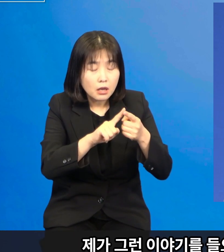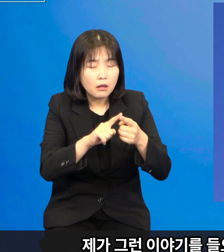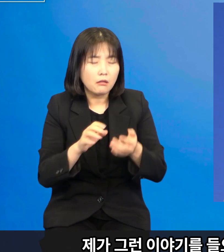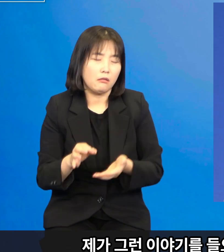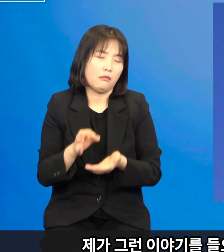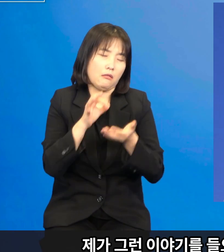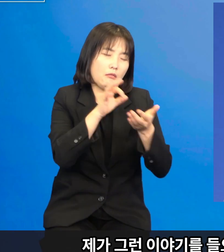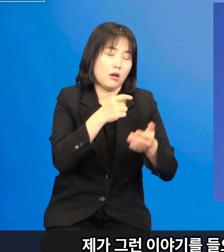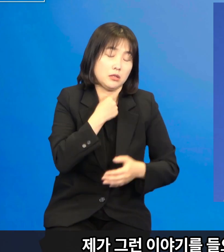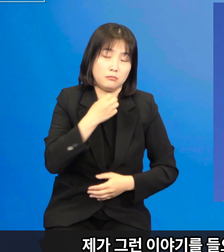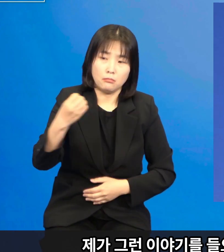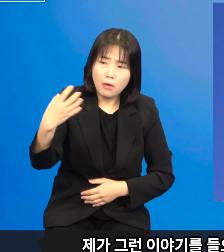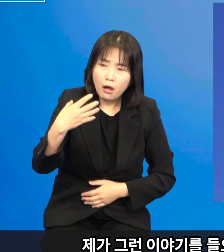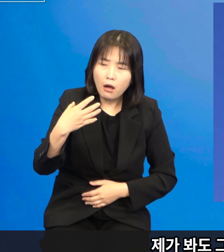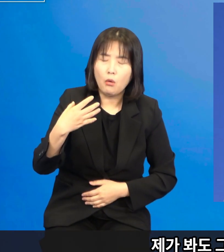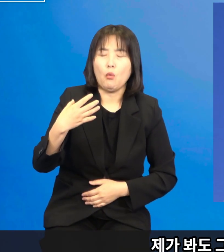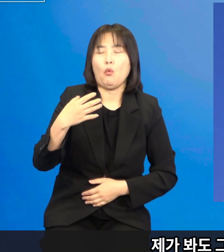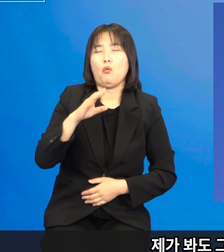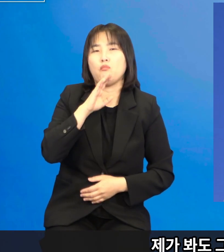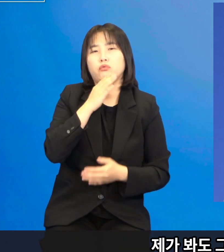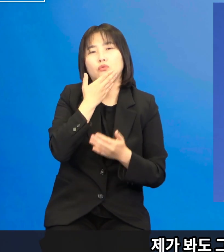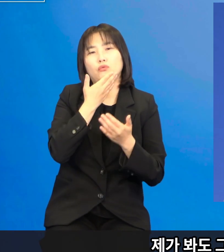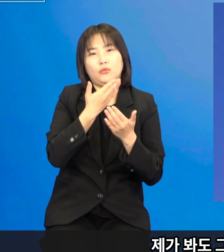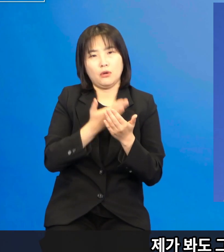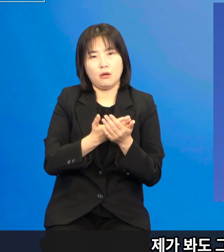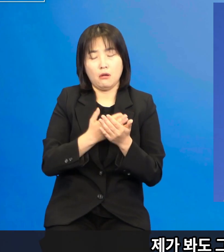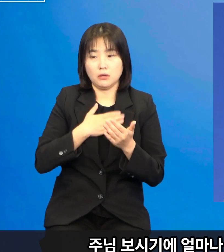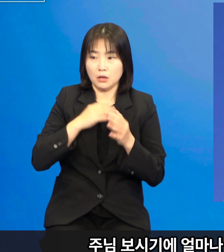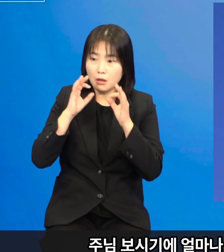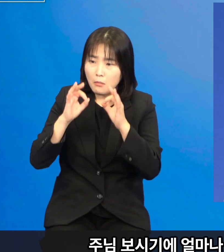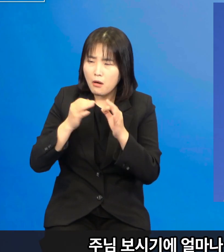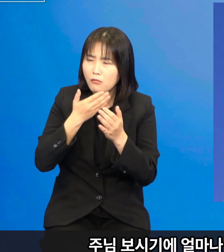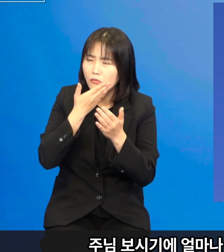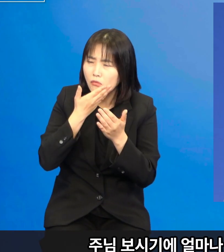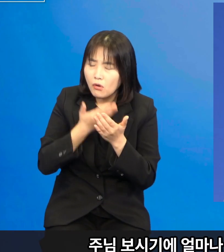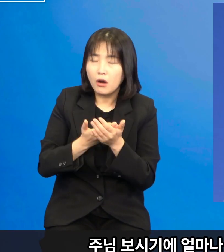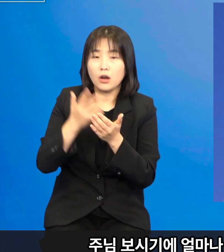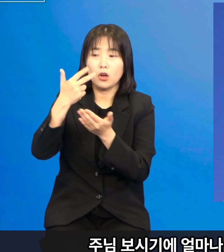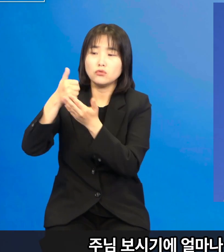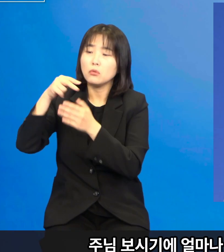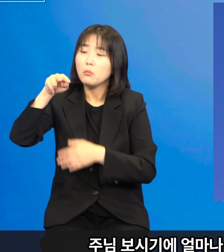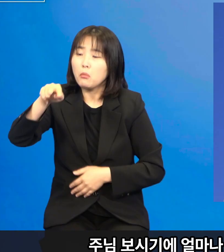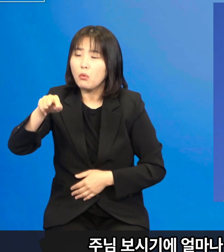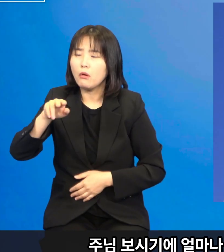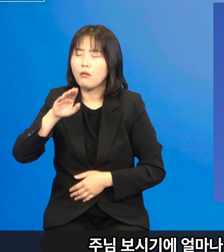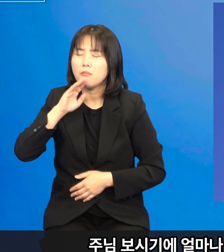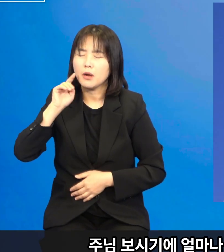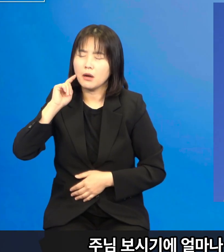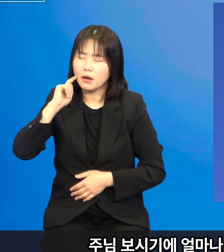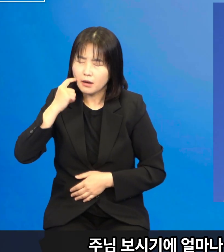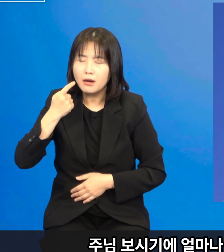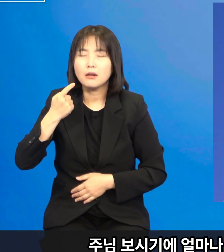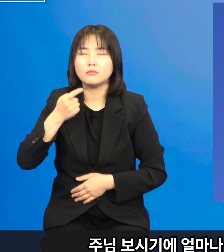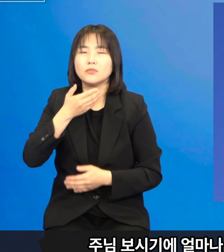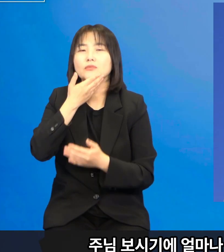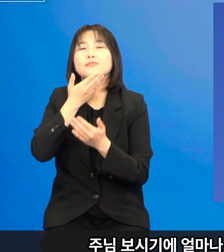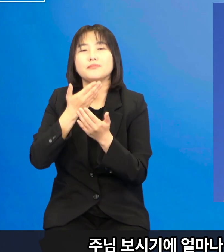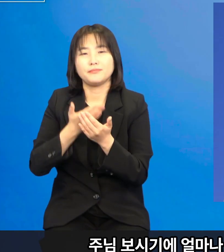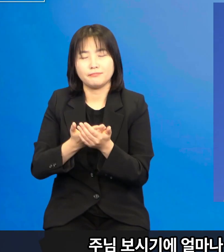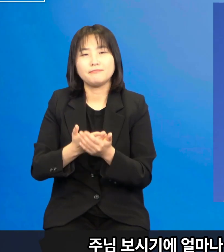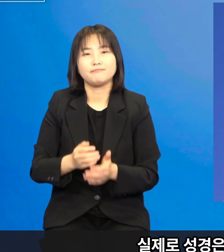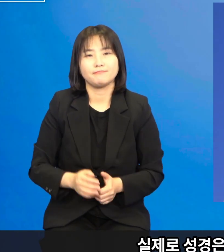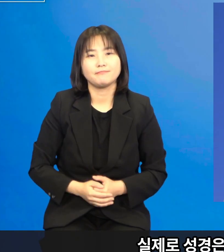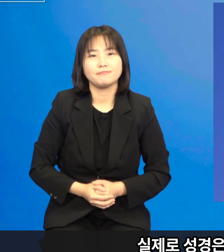들으면 너무 귀하신 거예요. 제가 봐도 그렇게 귀한데 주님 보시기에 얼마나 예쁘고